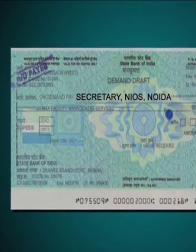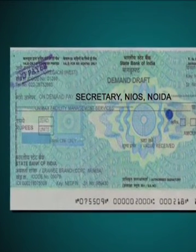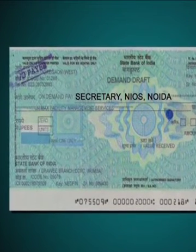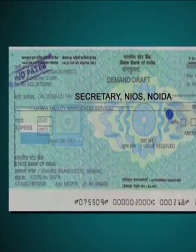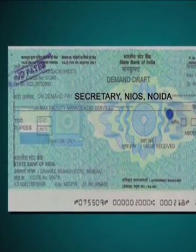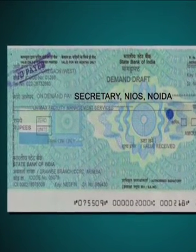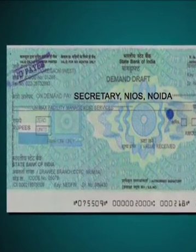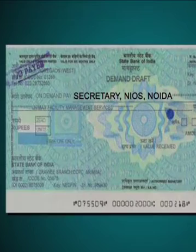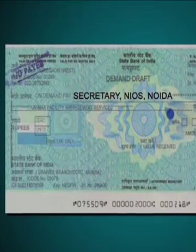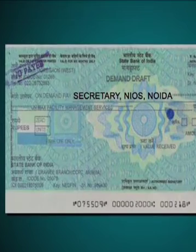में देय हो।